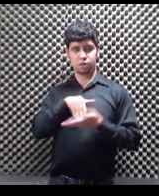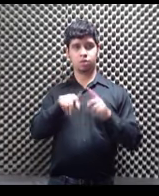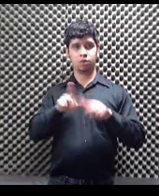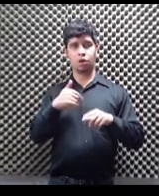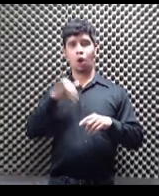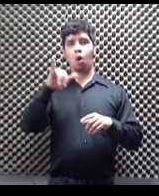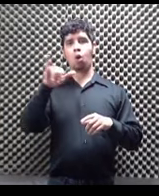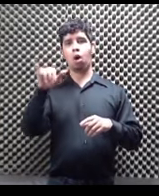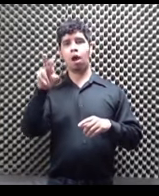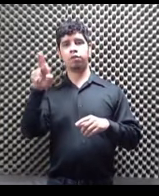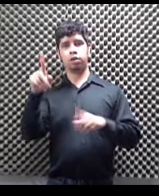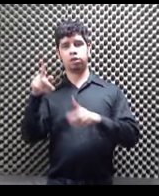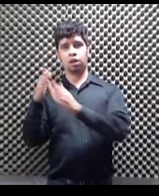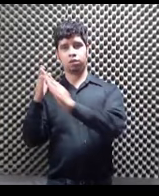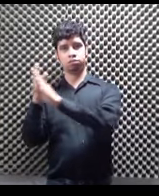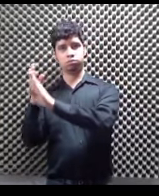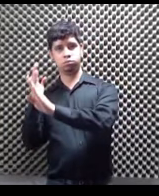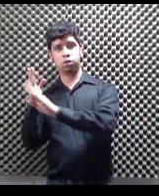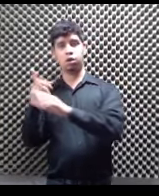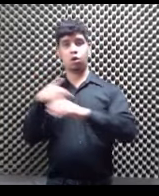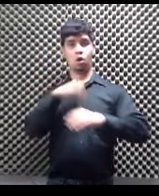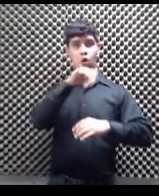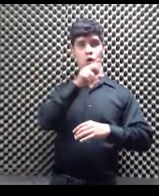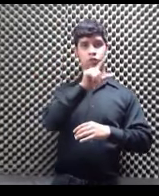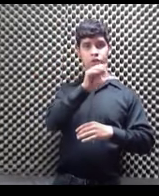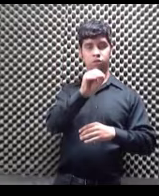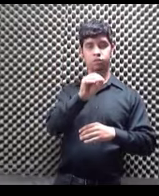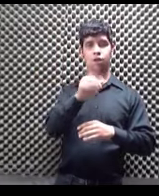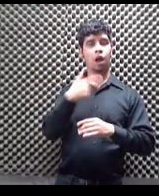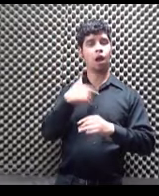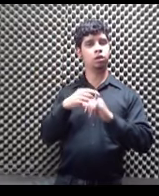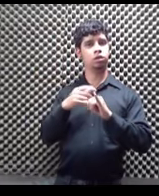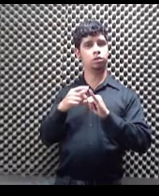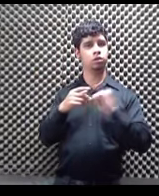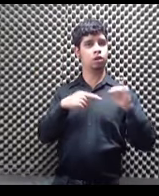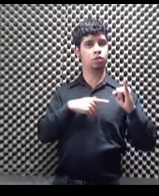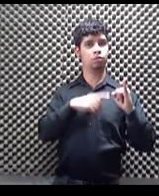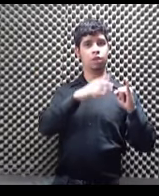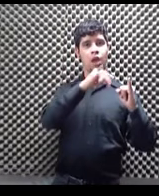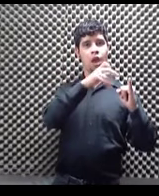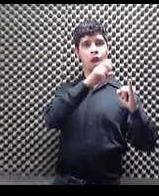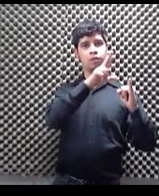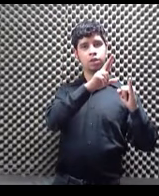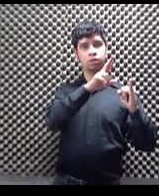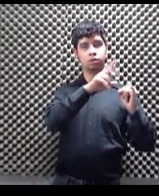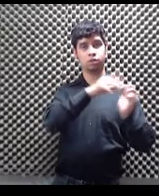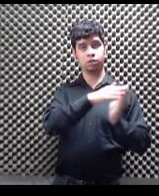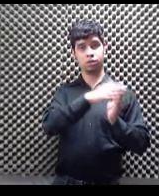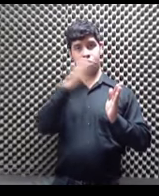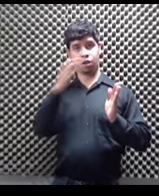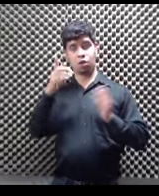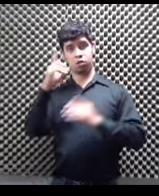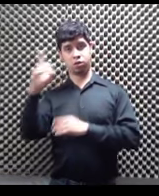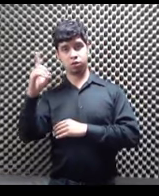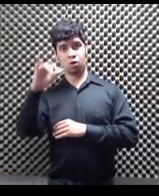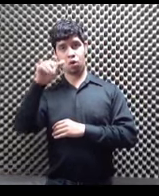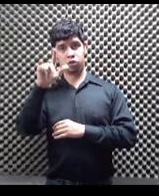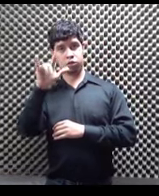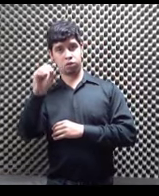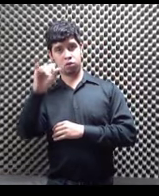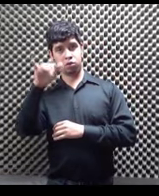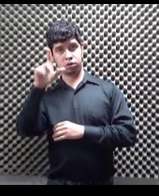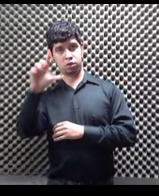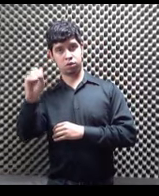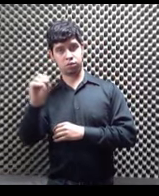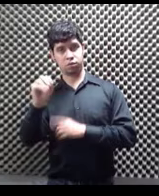los José los estamos están alineados. A mi lado izquierdo está Javier. Y a mi lado derecho está José. Lo